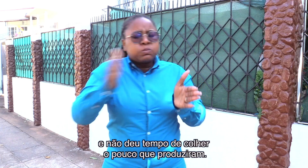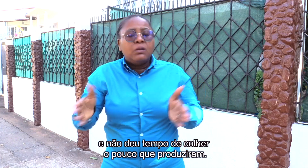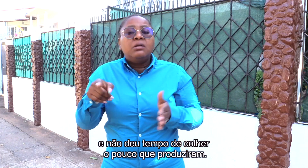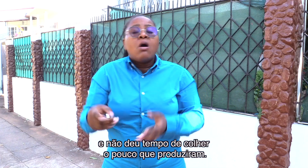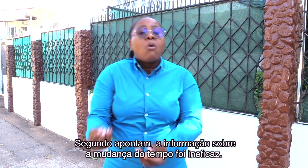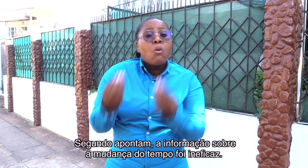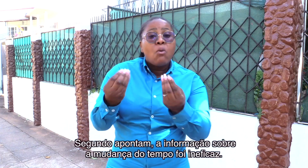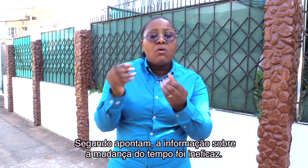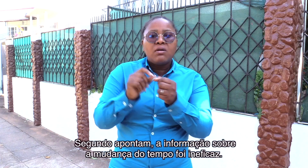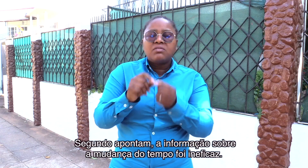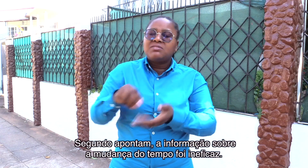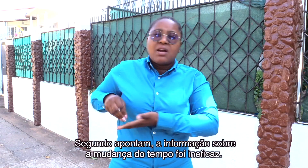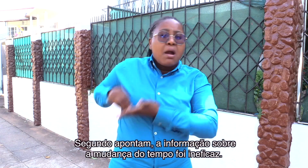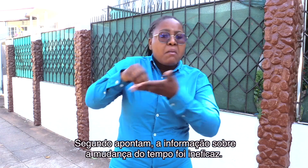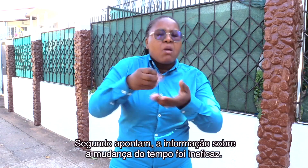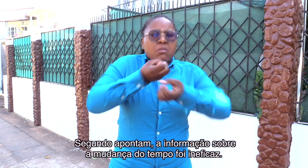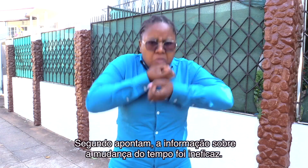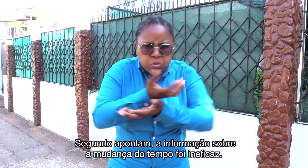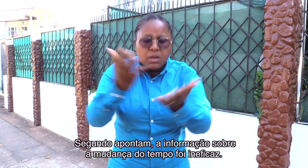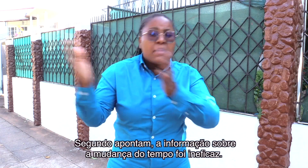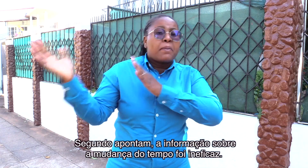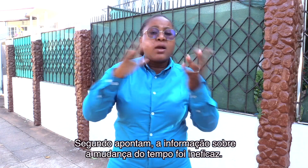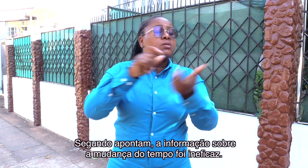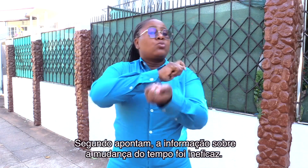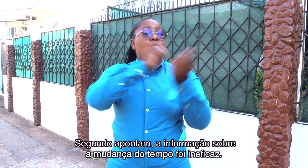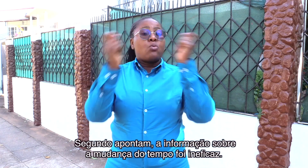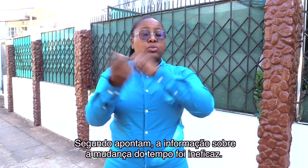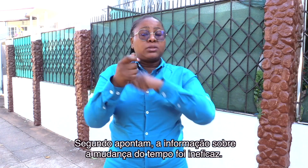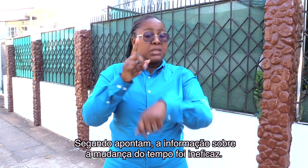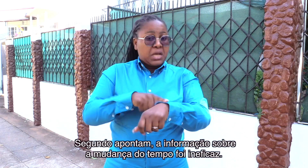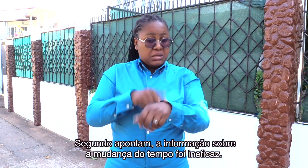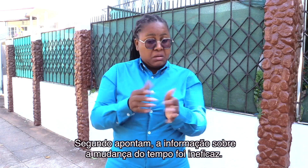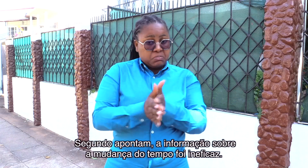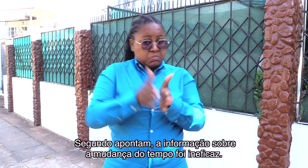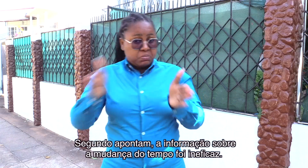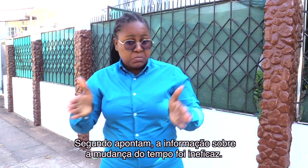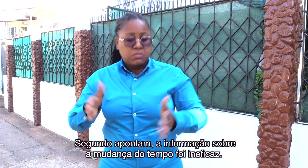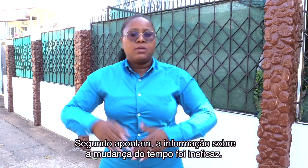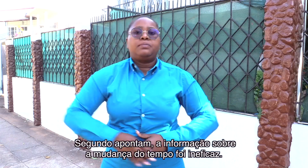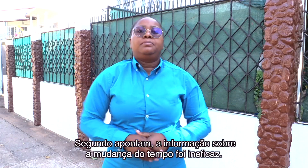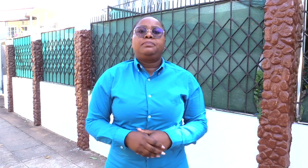produziram, pois, segundo apontam, a informação sobre a mudança do tempo foi ineficaz.